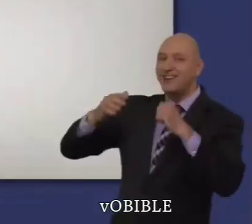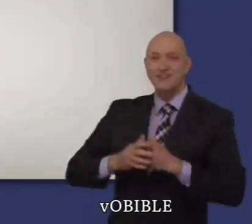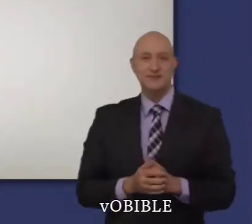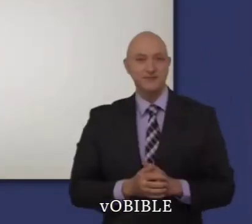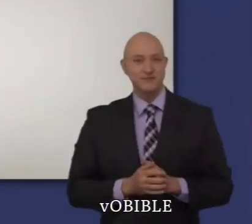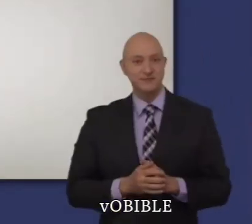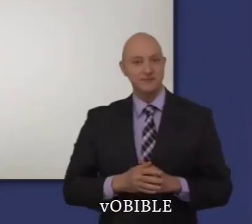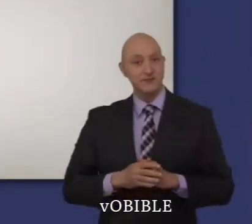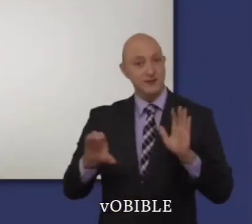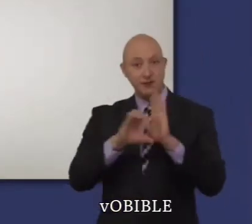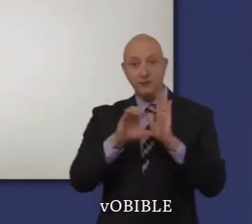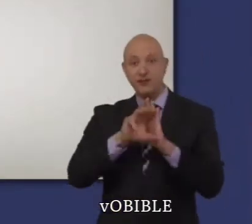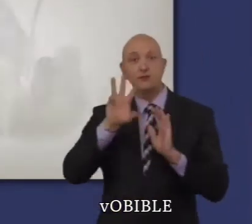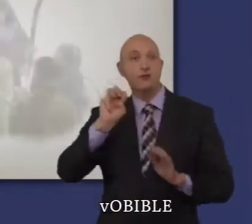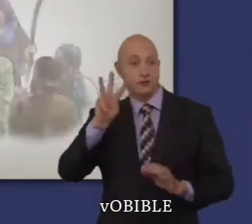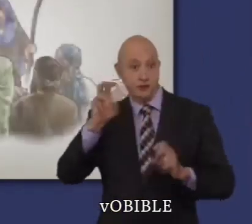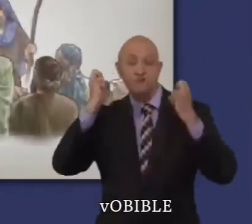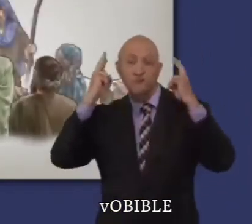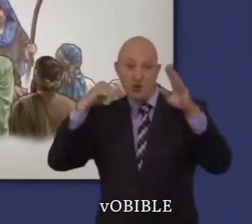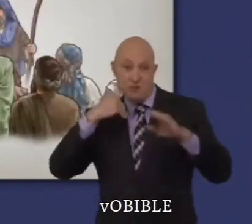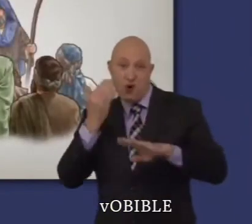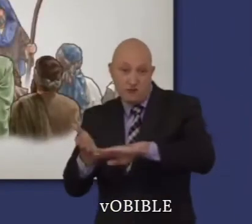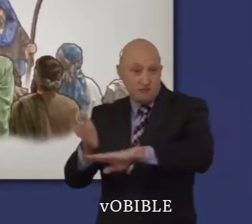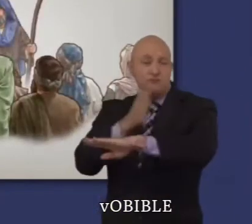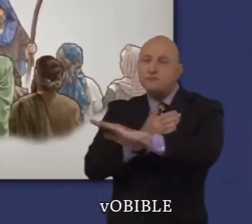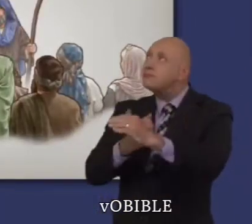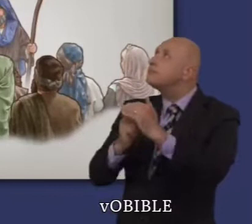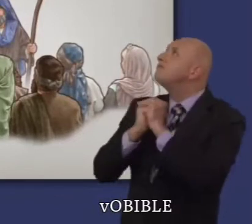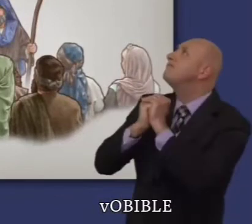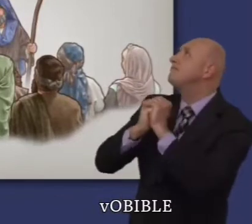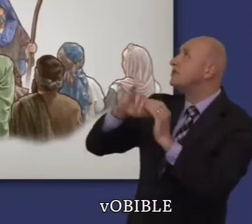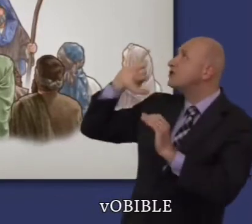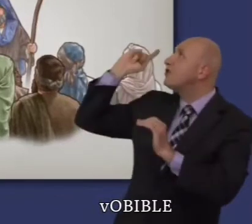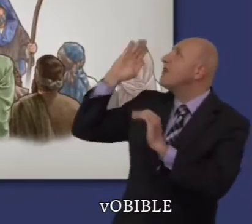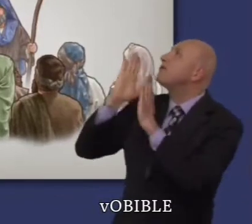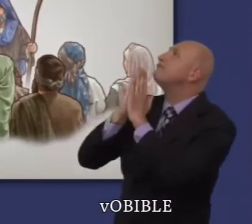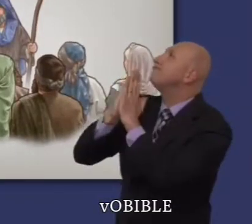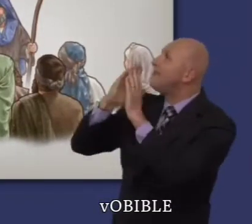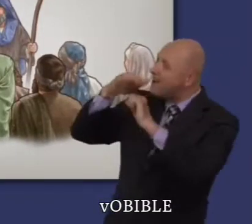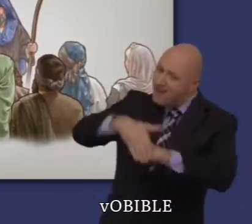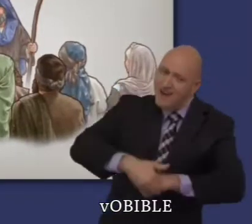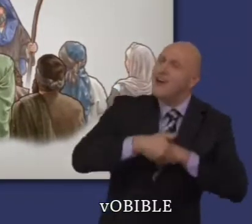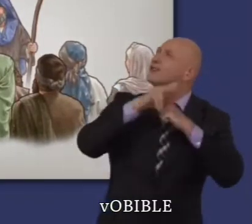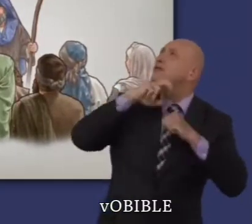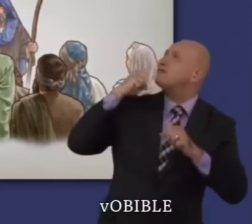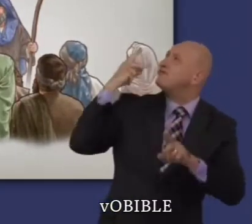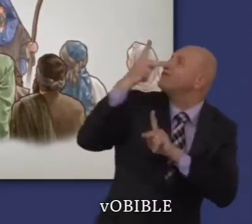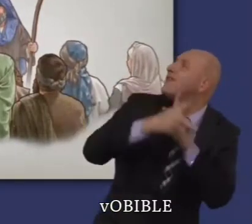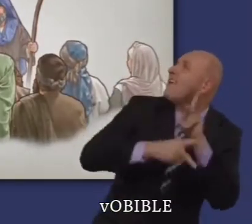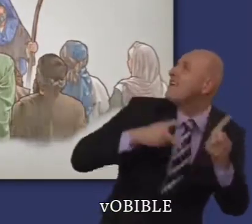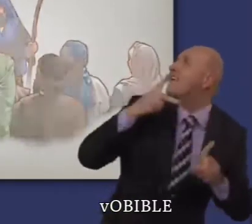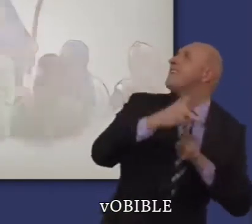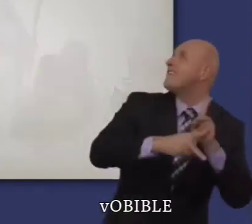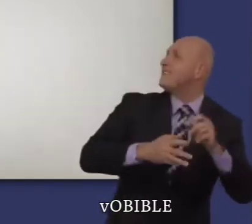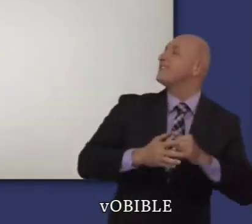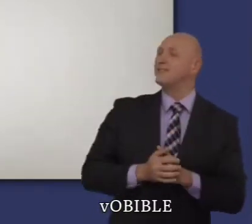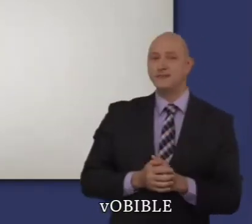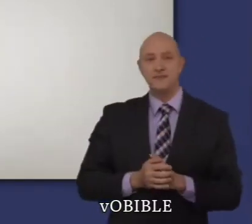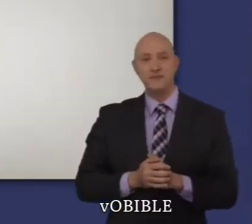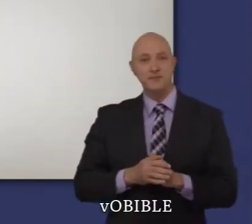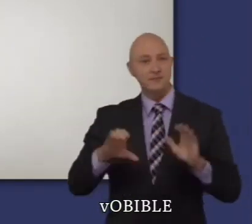Le chapitre 32 contient le chant de Moïse, dans lequel il glorifie avec force la fidélité de Dieu, qui contraste